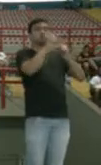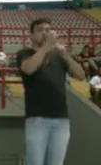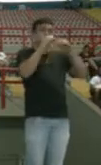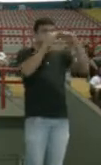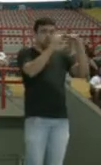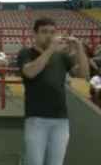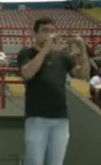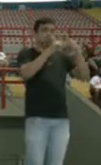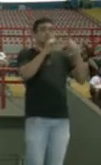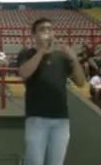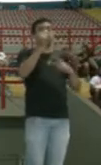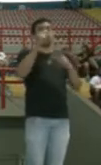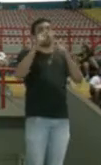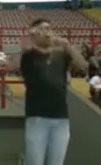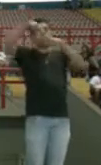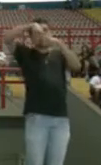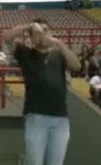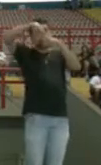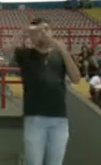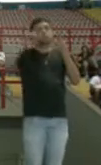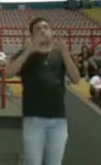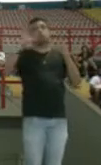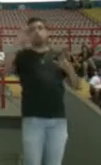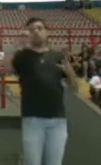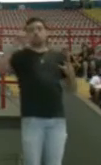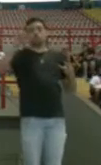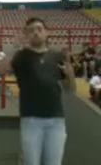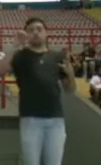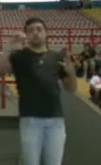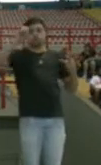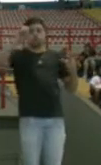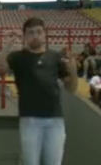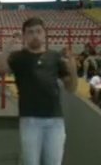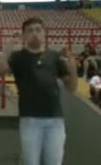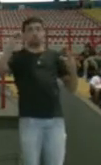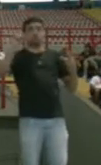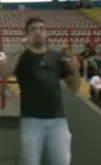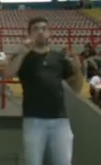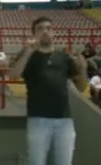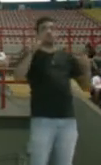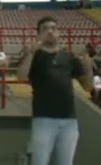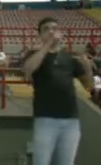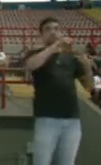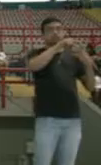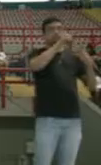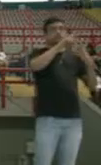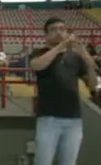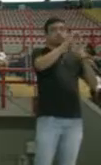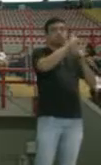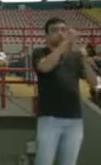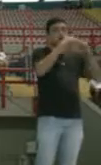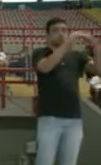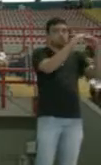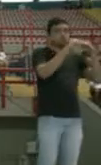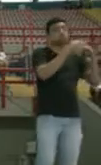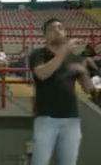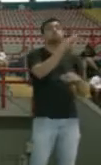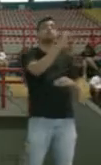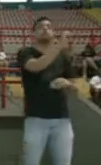socialismo, anarquismo e comunismo. O comunismo, vamos aqui na sequência, socialismo, desculpa.